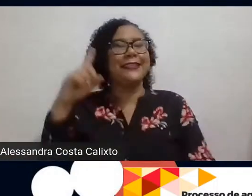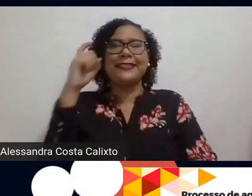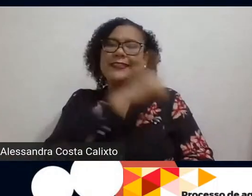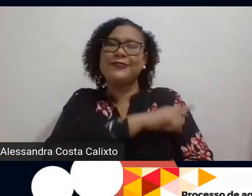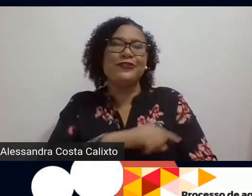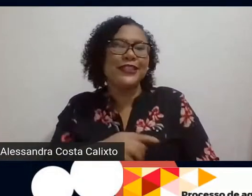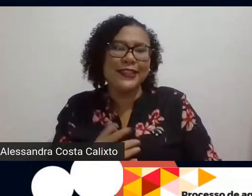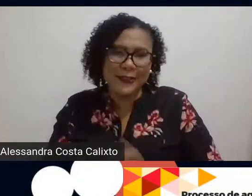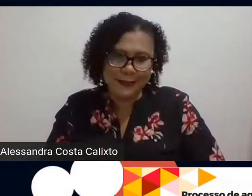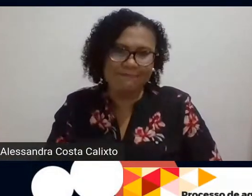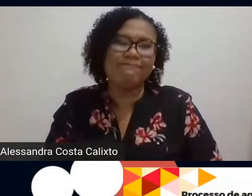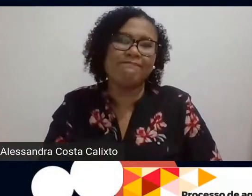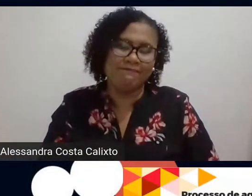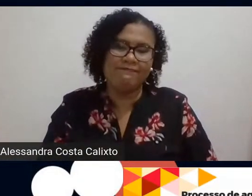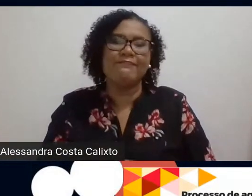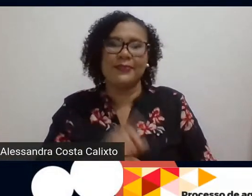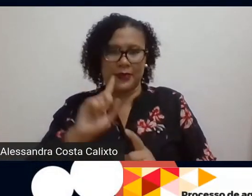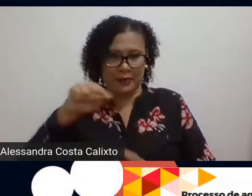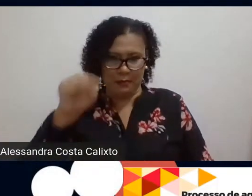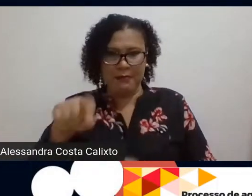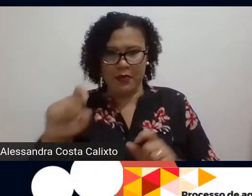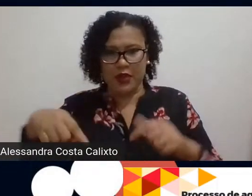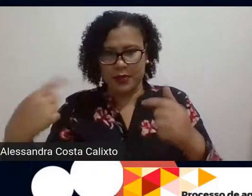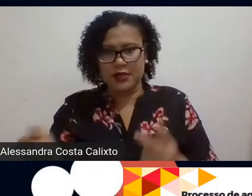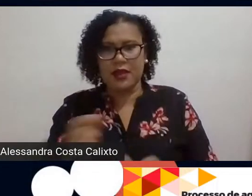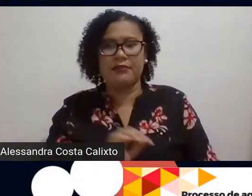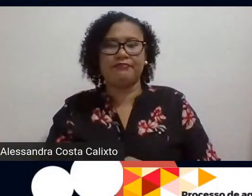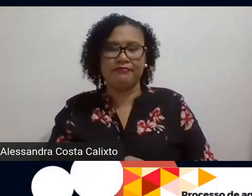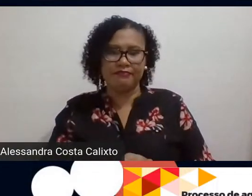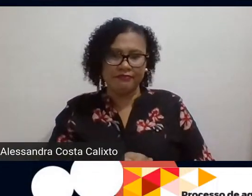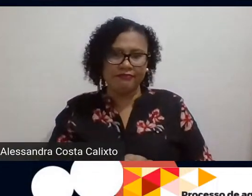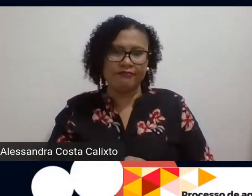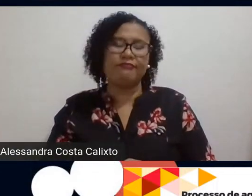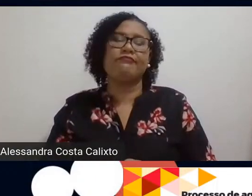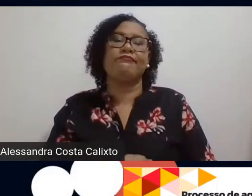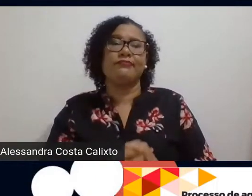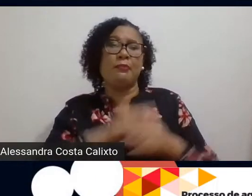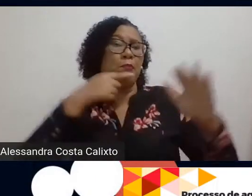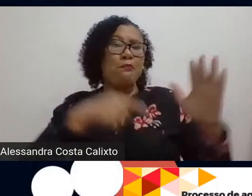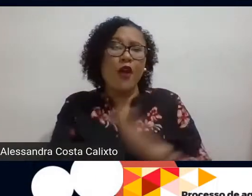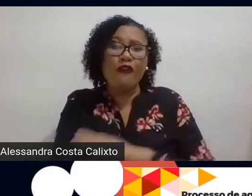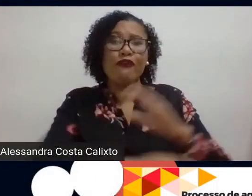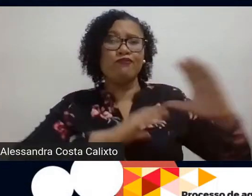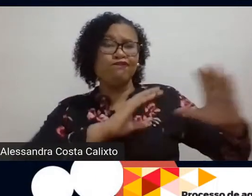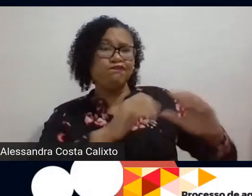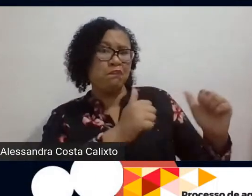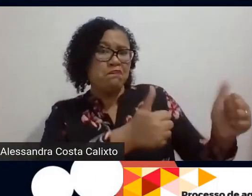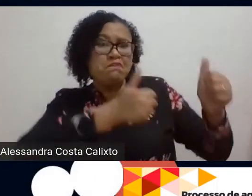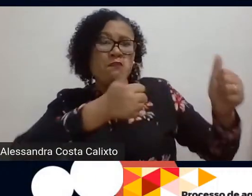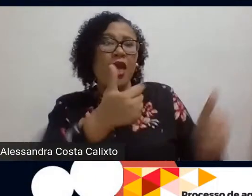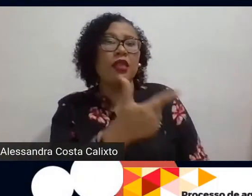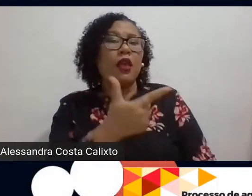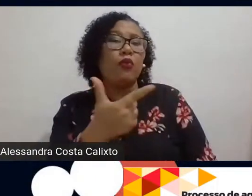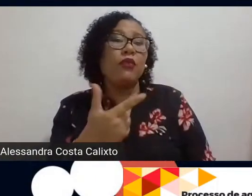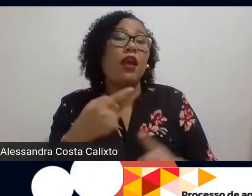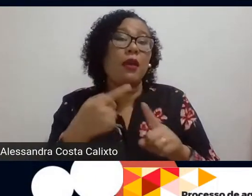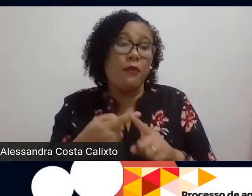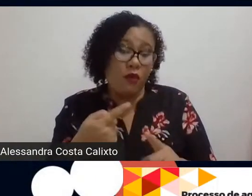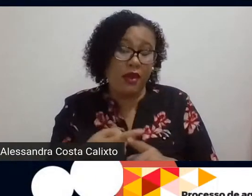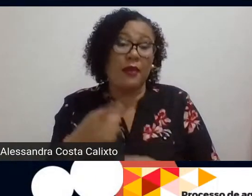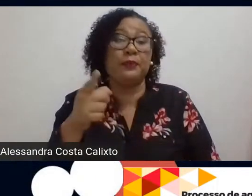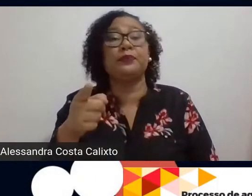estratégia de comunicação bem limitada. Não há condições de haver uma comunicação com um aprofundamento de conceitos.